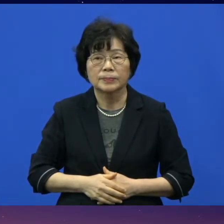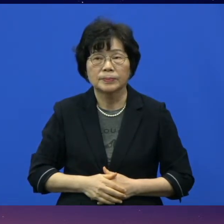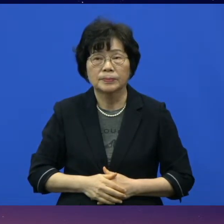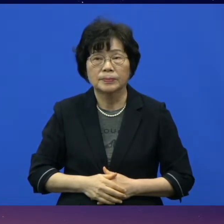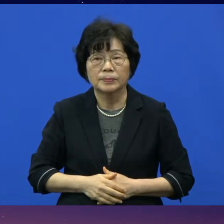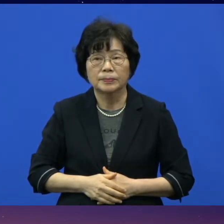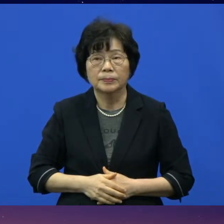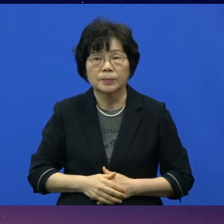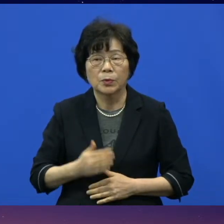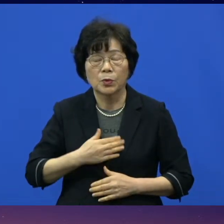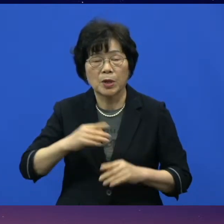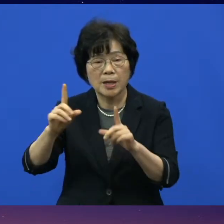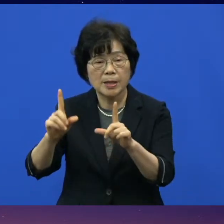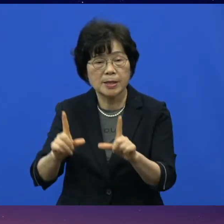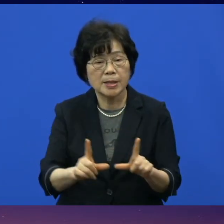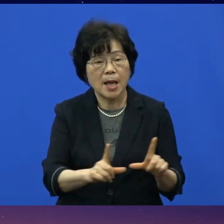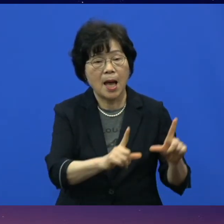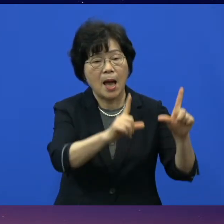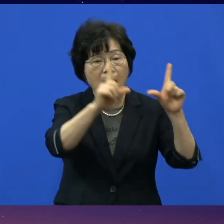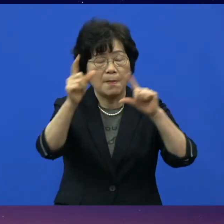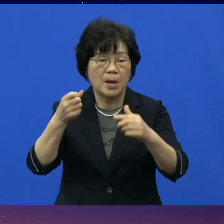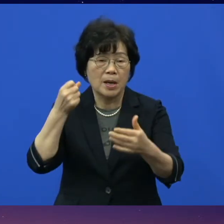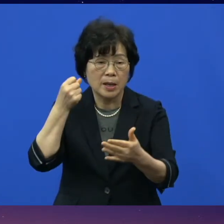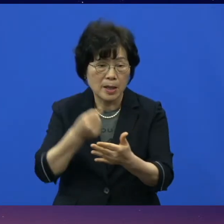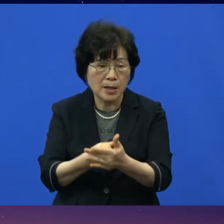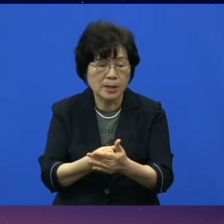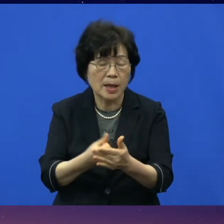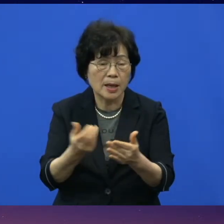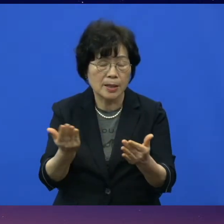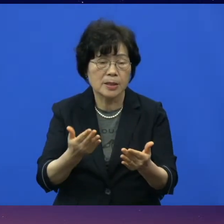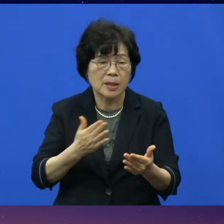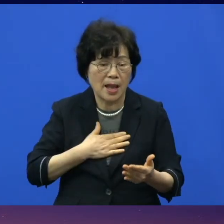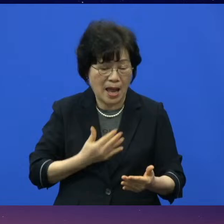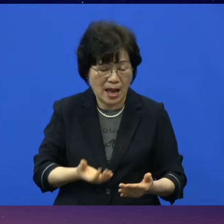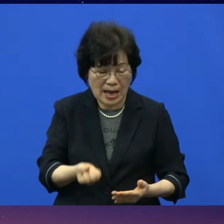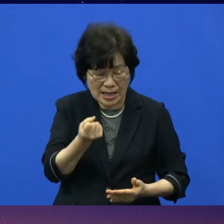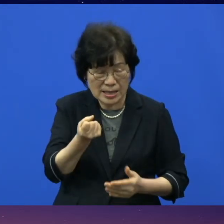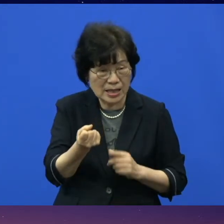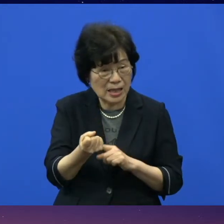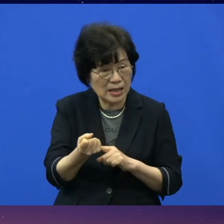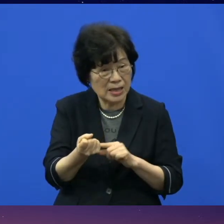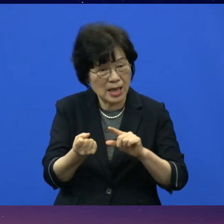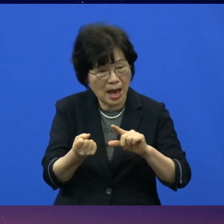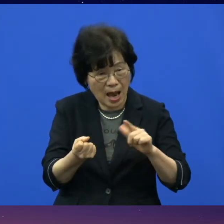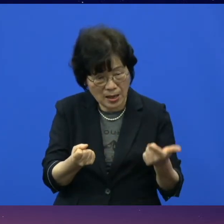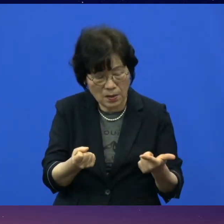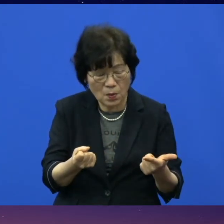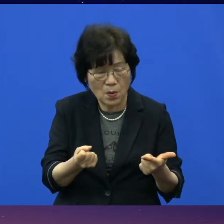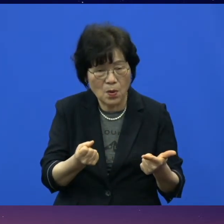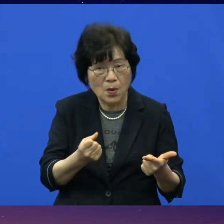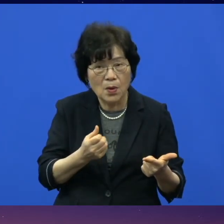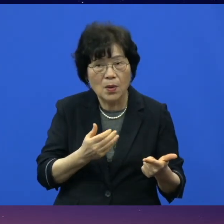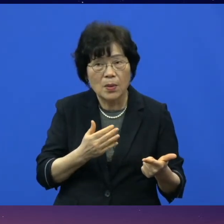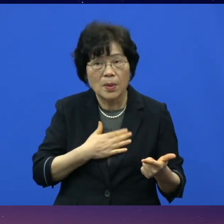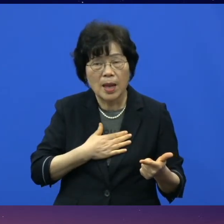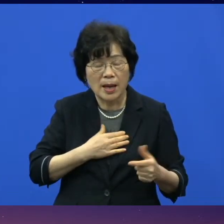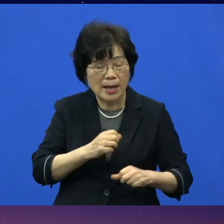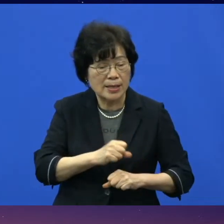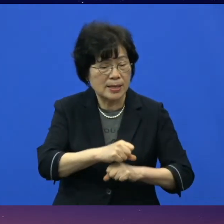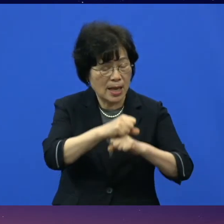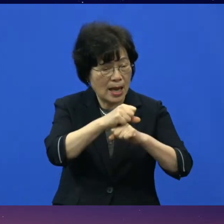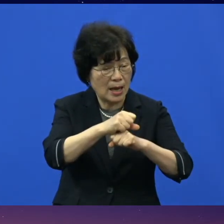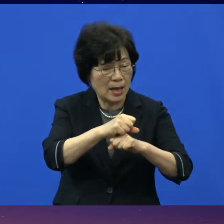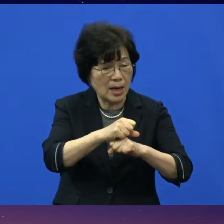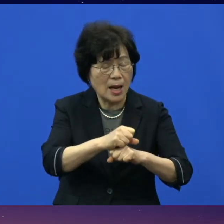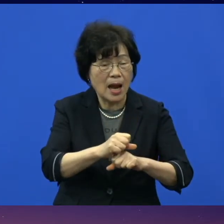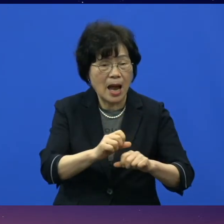여러분, 우리의 삶을 결정하는 것은 우리가 가진 무엇이 아닙니다. 내가 얻어낸, 획득해낸, 쌓아놓은 어떤 게